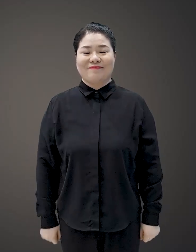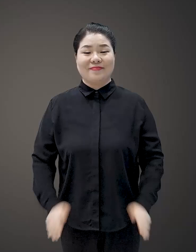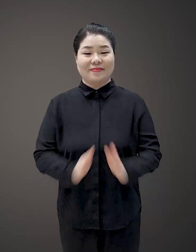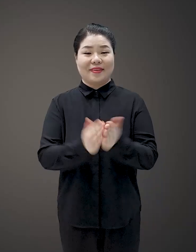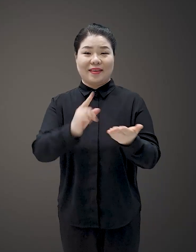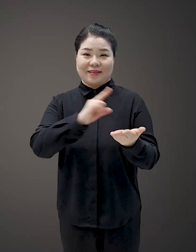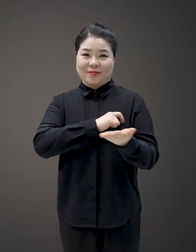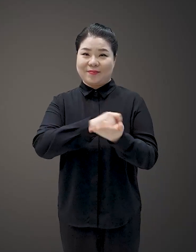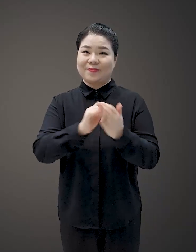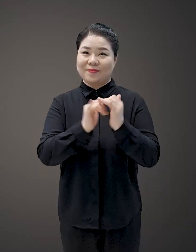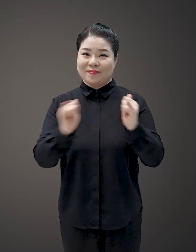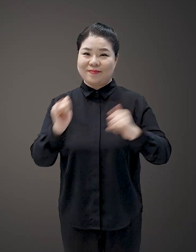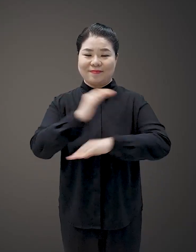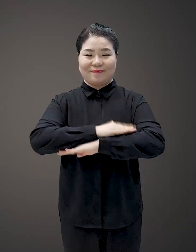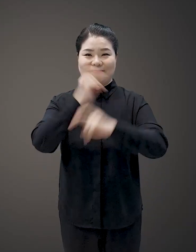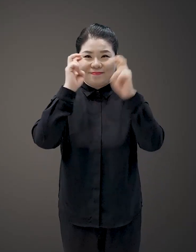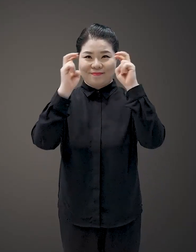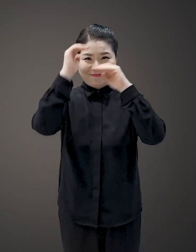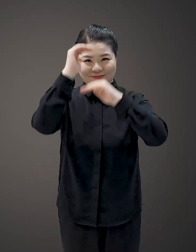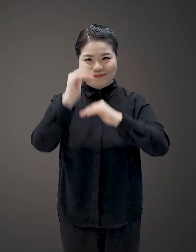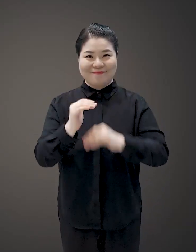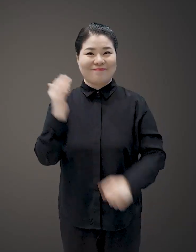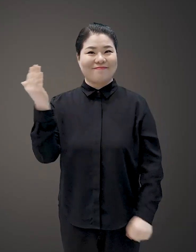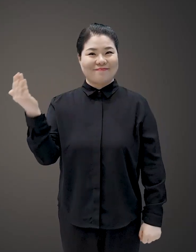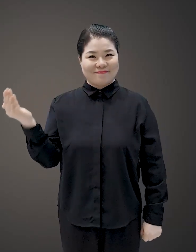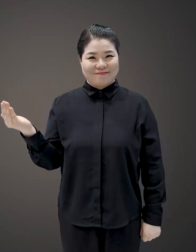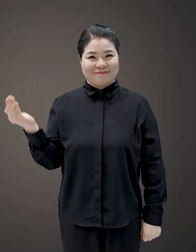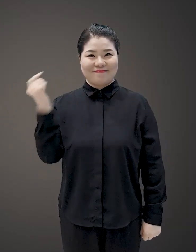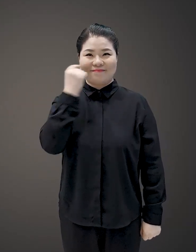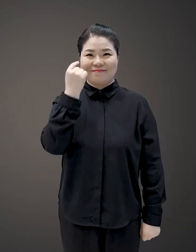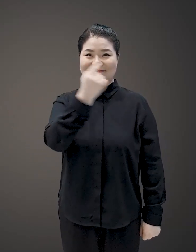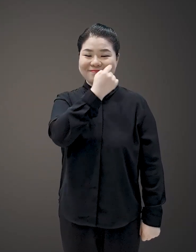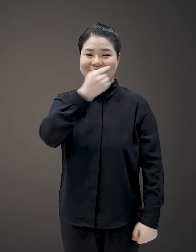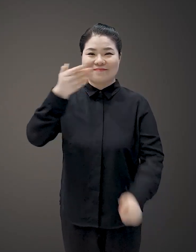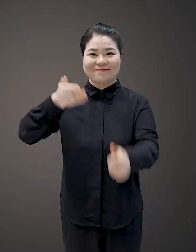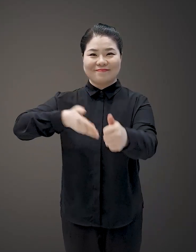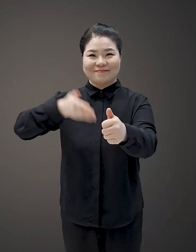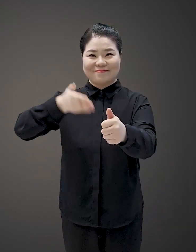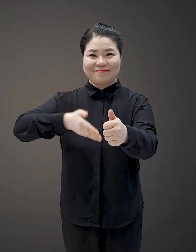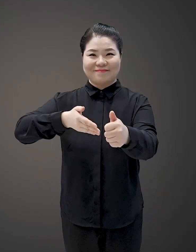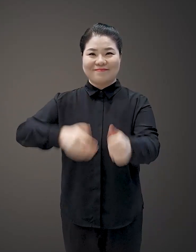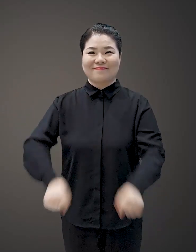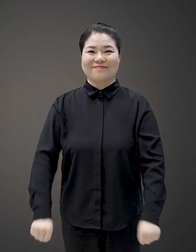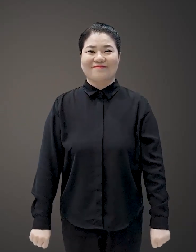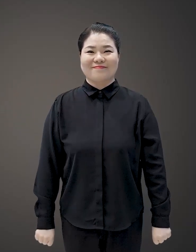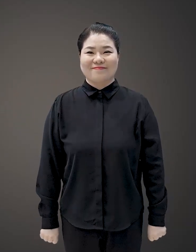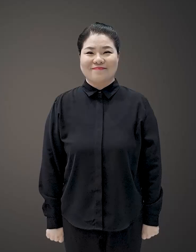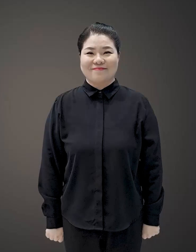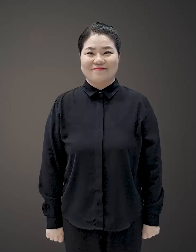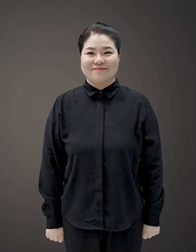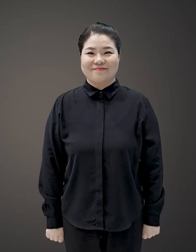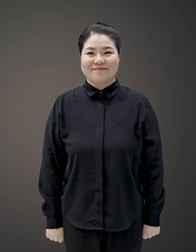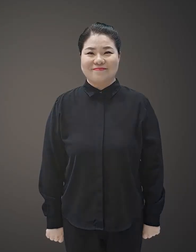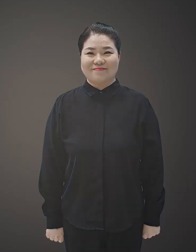도서명 나에게 시간을 주기로 했다. 저자 오리여인. 출판사 수호서재.